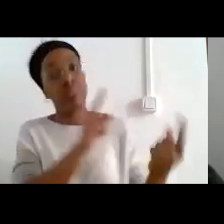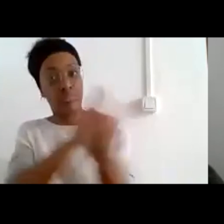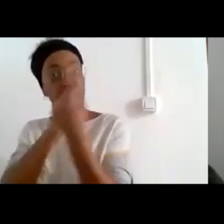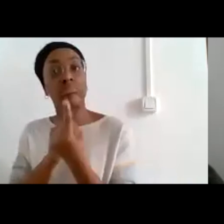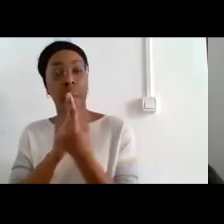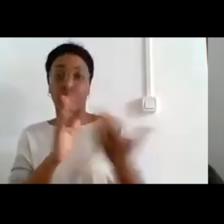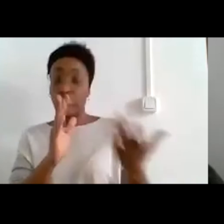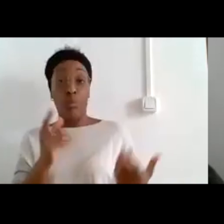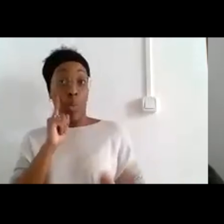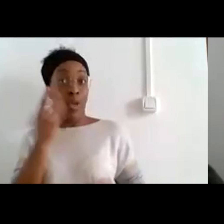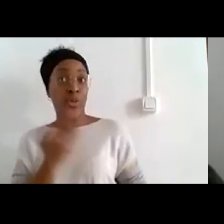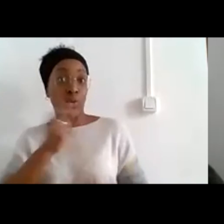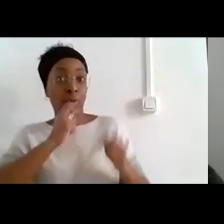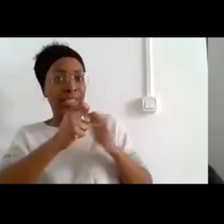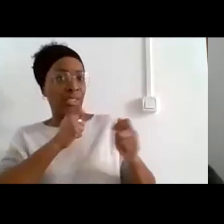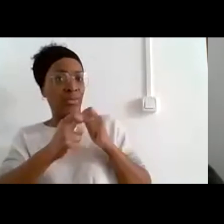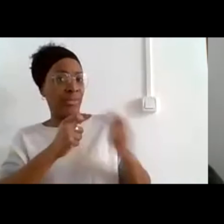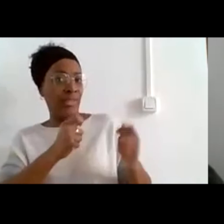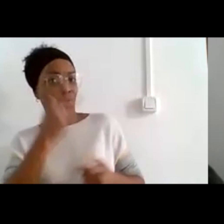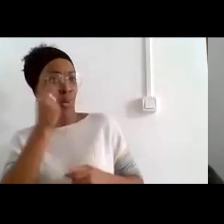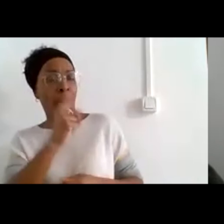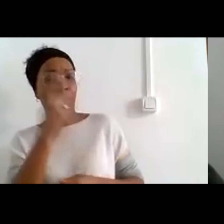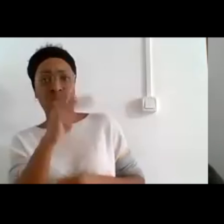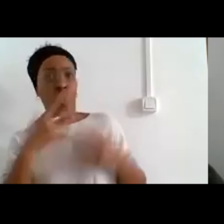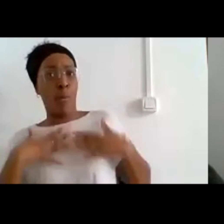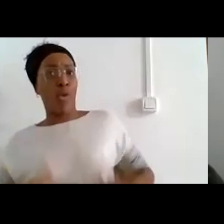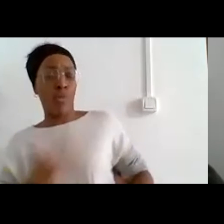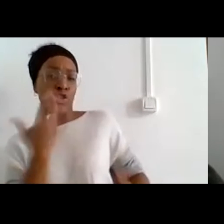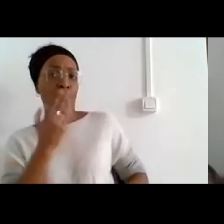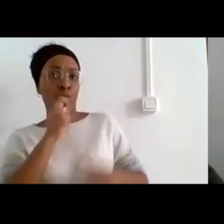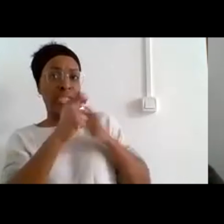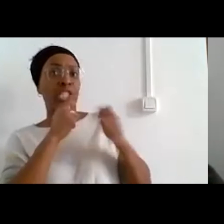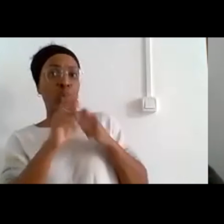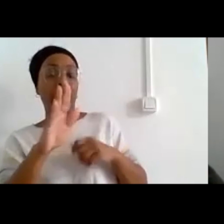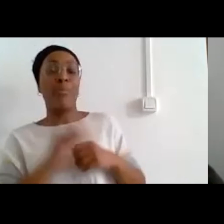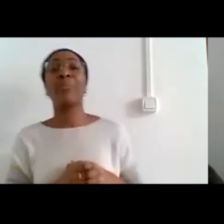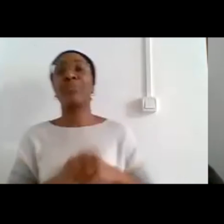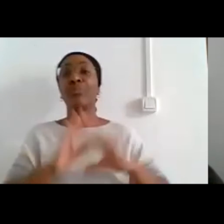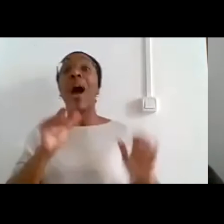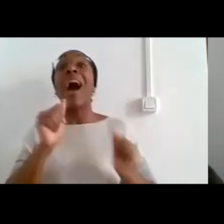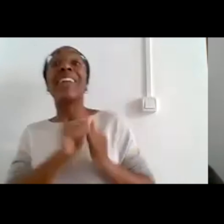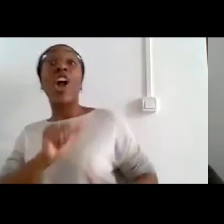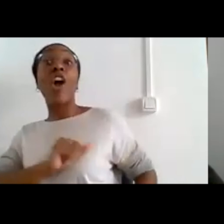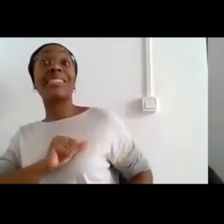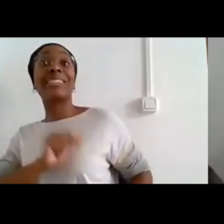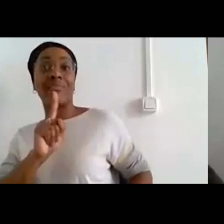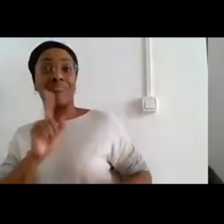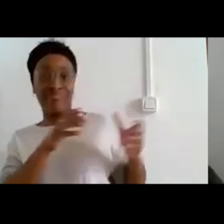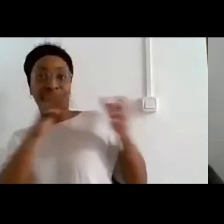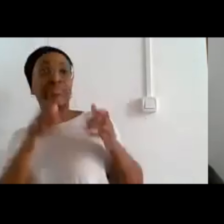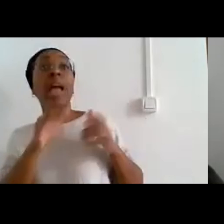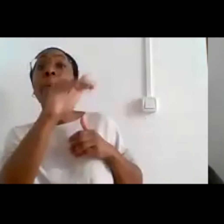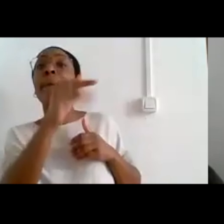pas trop, c'est quoi son fonctionnement?» Et puis, avec les anciens, donc on l'a pris dans mon bureau et puis moi j'étais venu